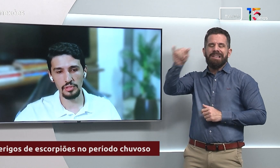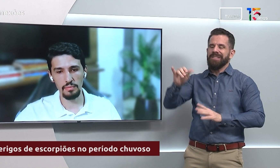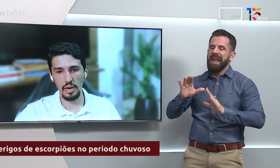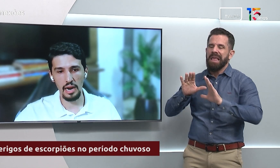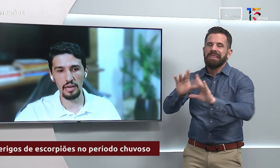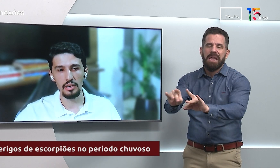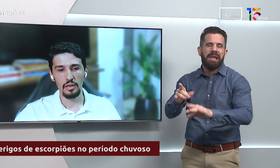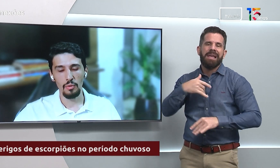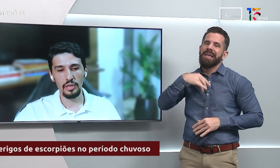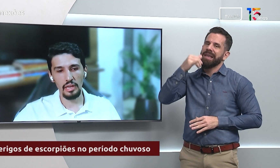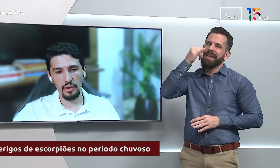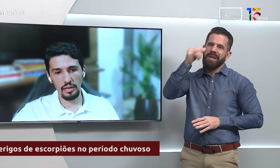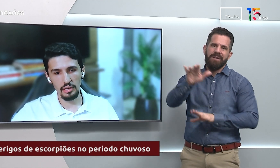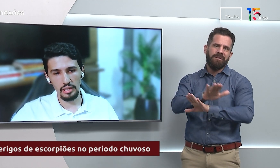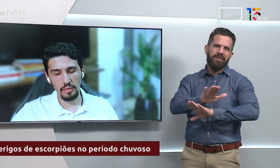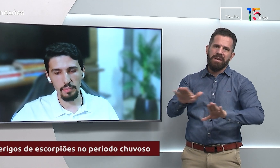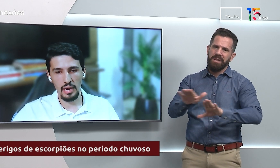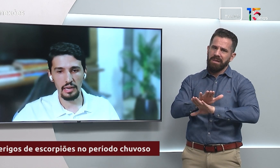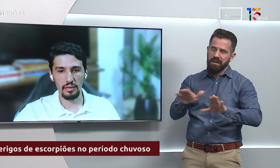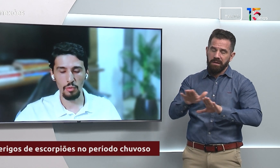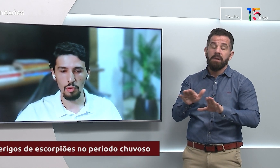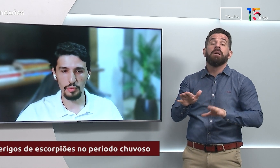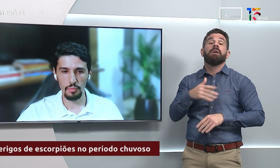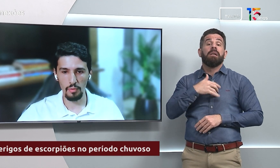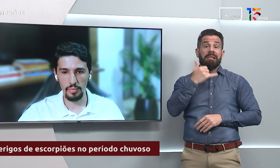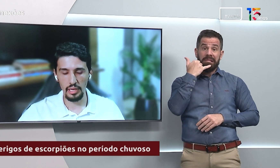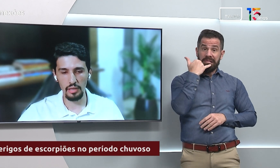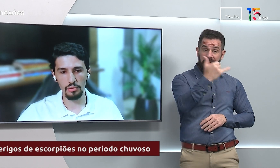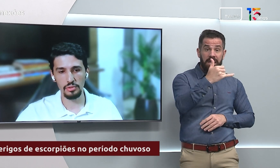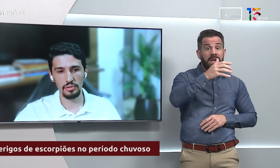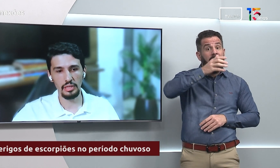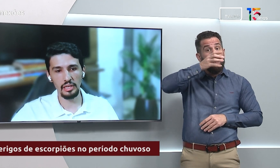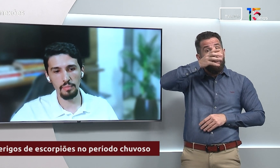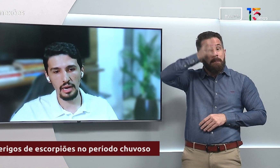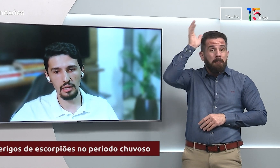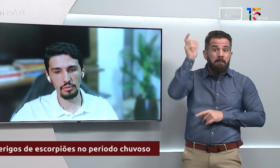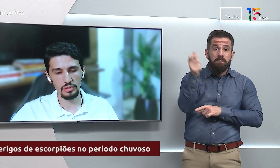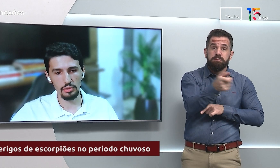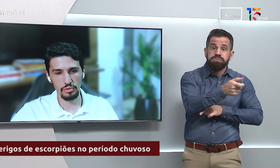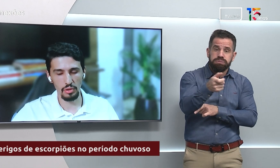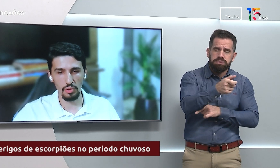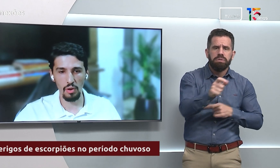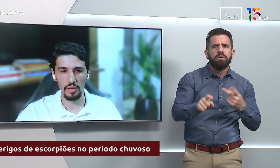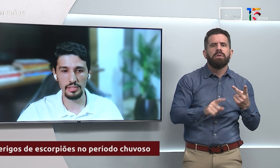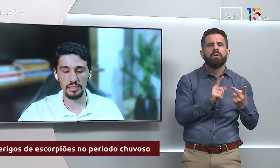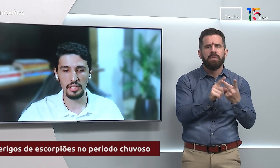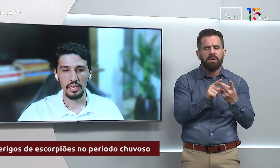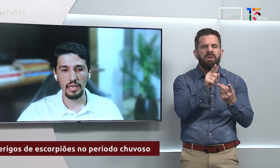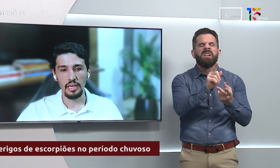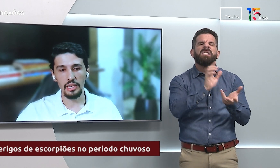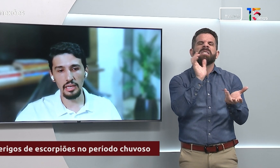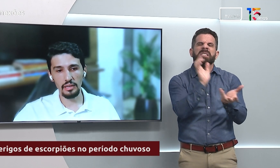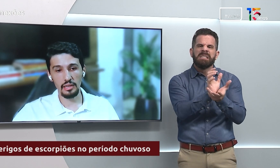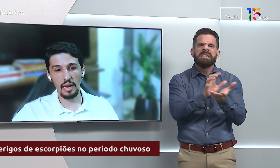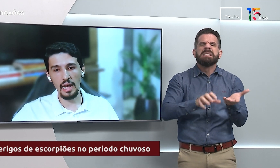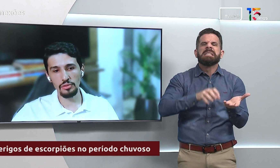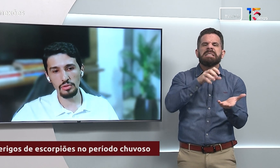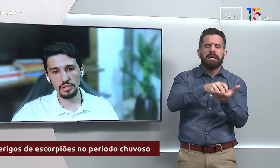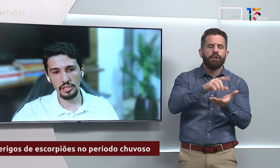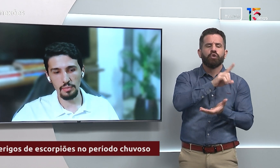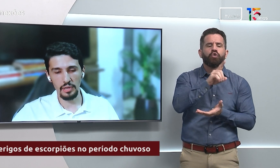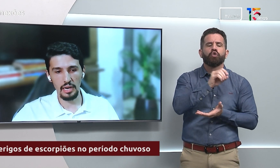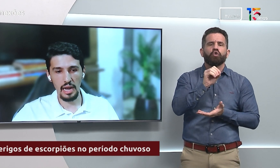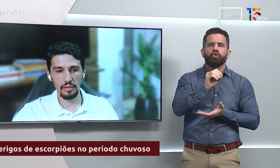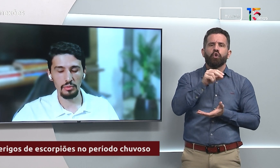se aproximar. O ideal é que ligue para o Corpo de Bombeiros, ligue para o Centro de Zoonoses e,